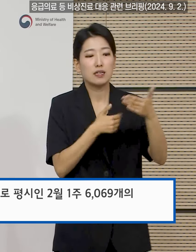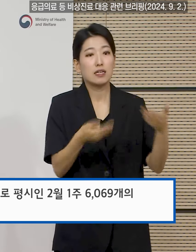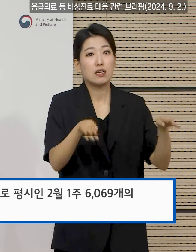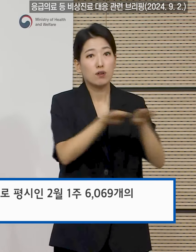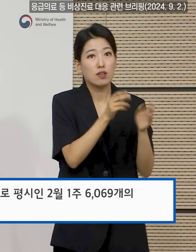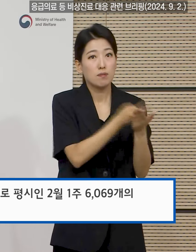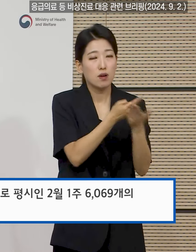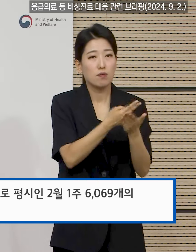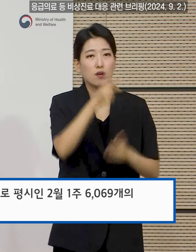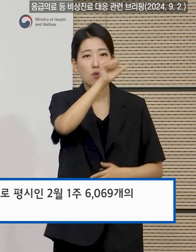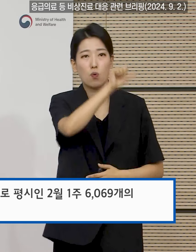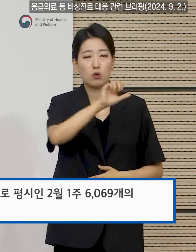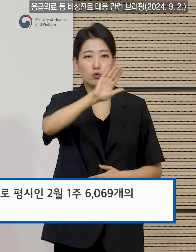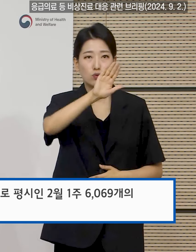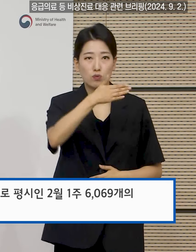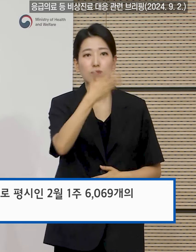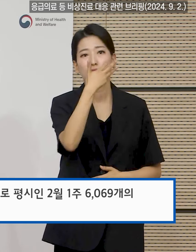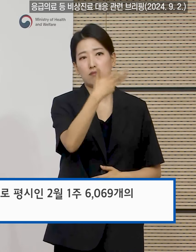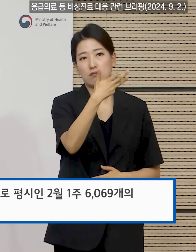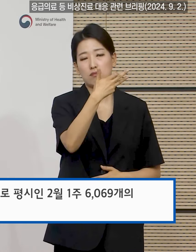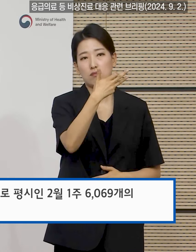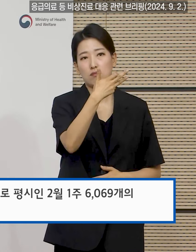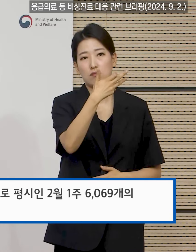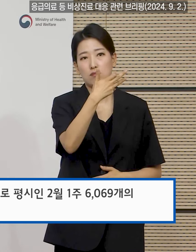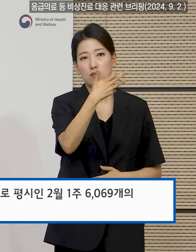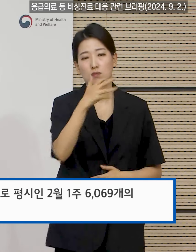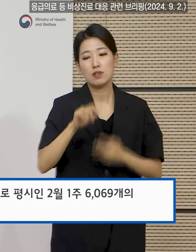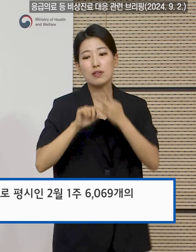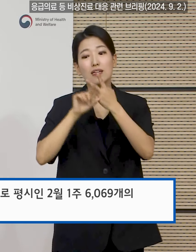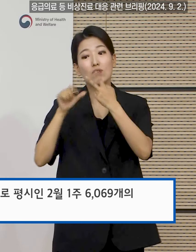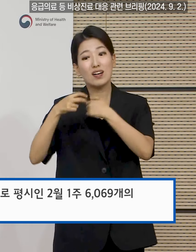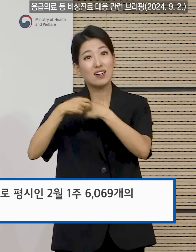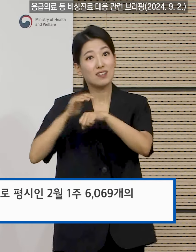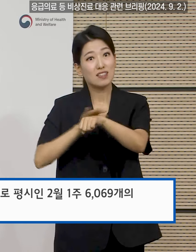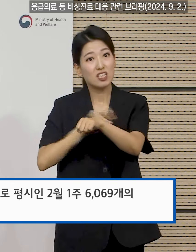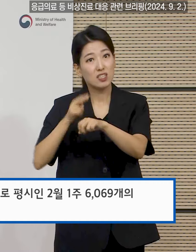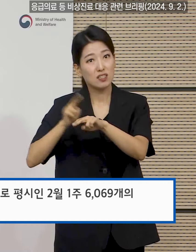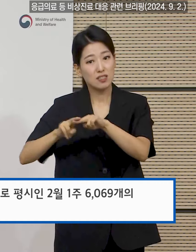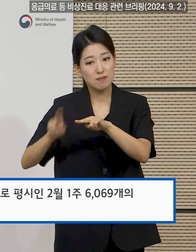병상은 5,918개로 평시인 2월 첫째 주